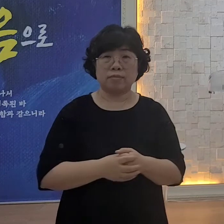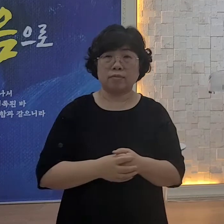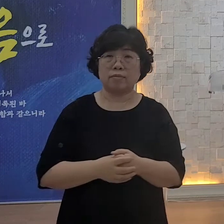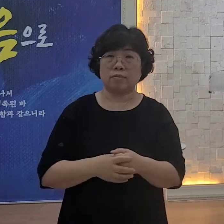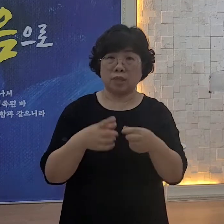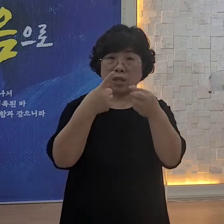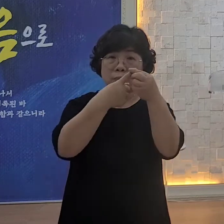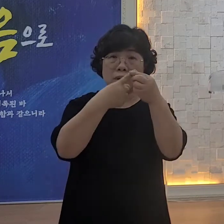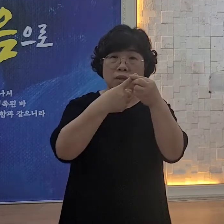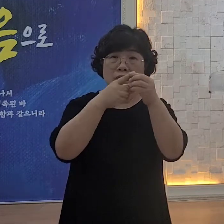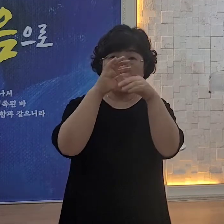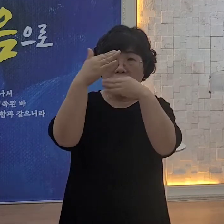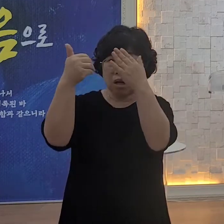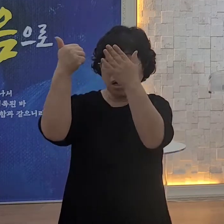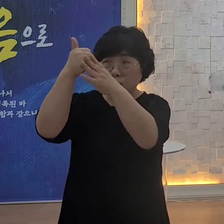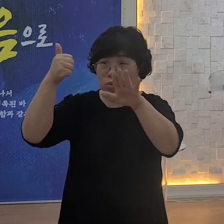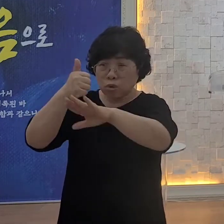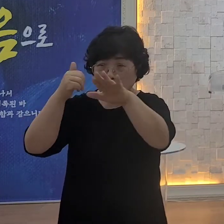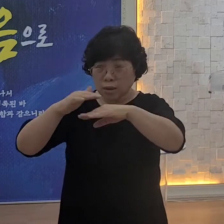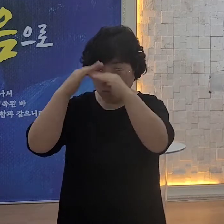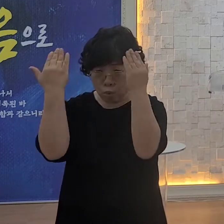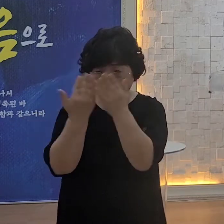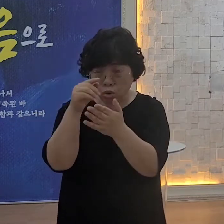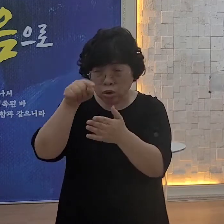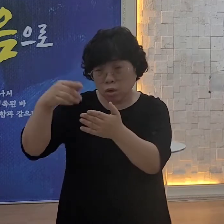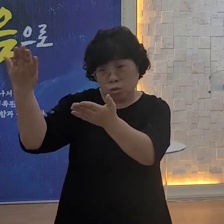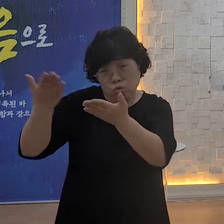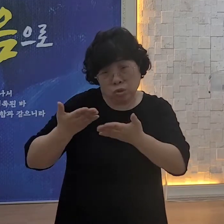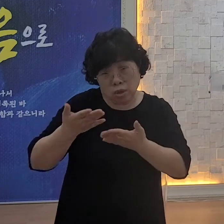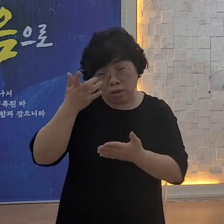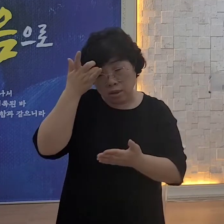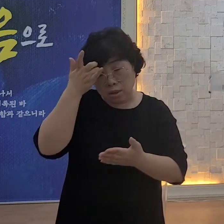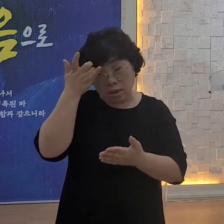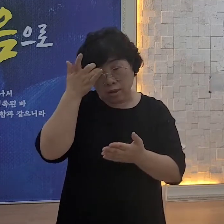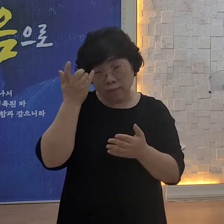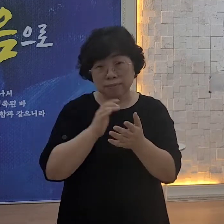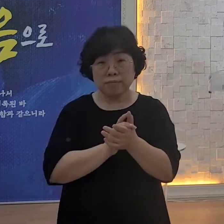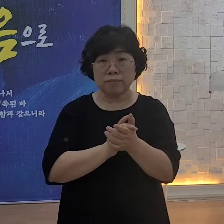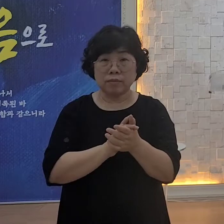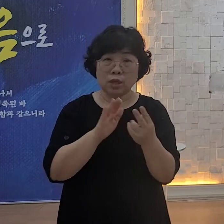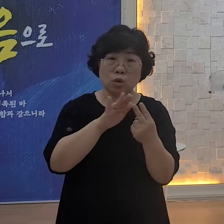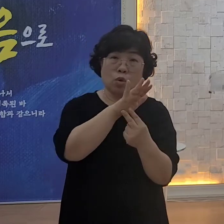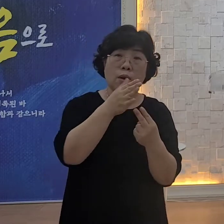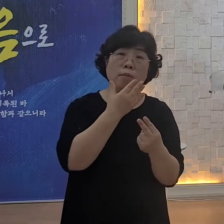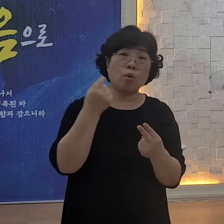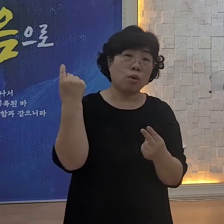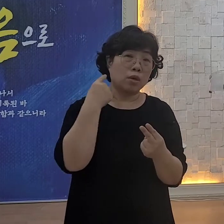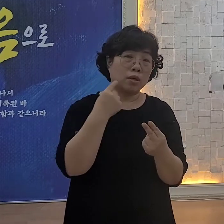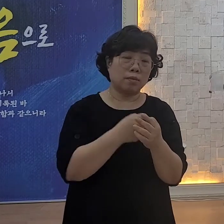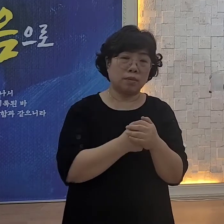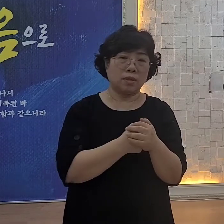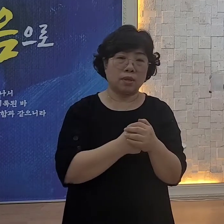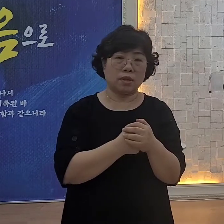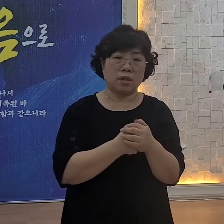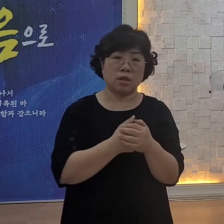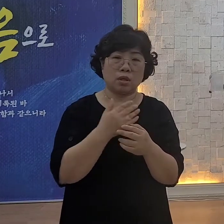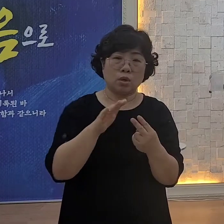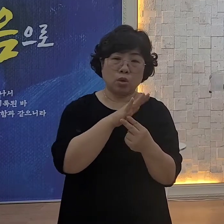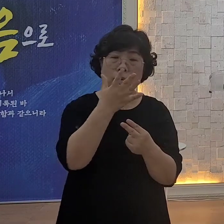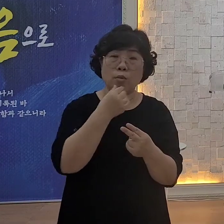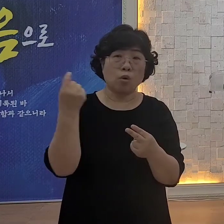우리에게 모든 것 주신다. 자, 이 말씀이 어디 적혀 있냐? 여러분 요한복음, 자 앞에 보세요. 시간